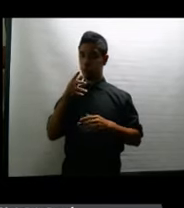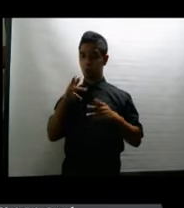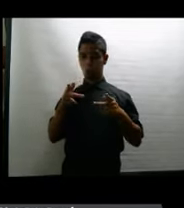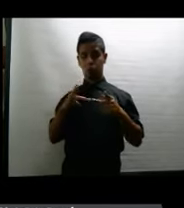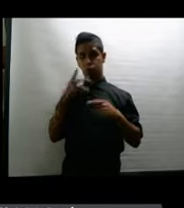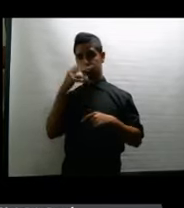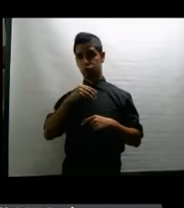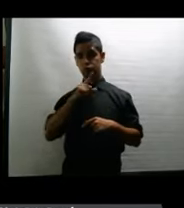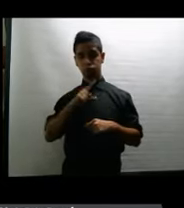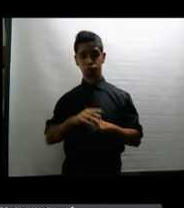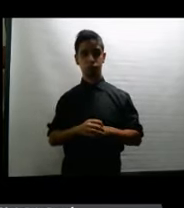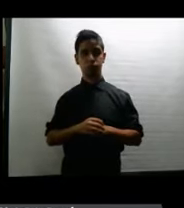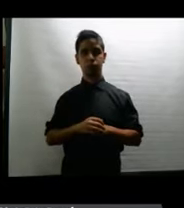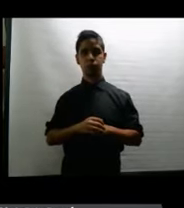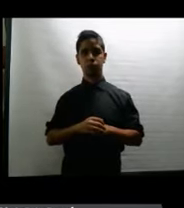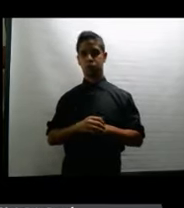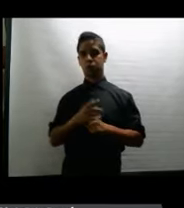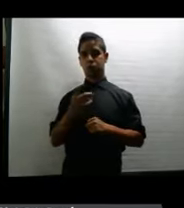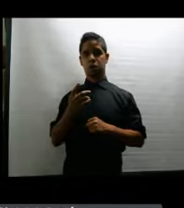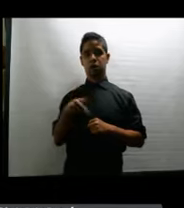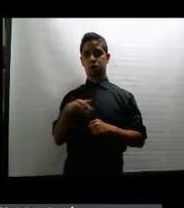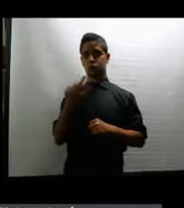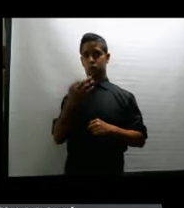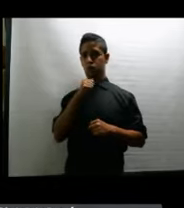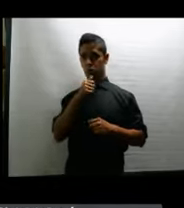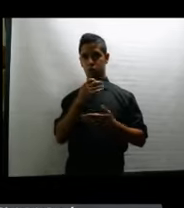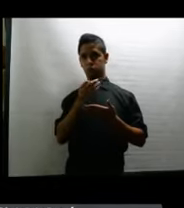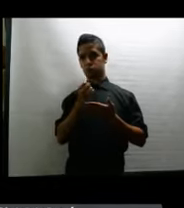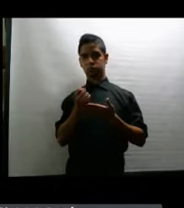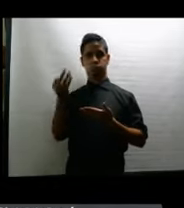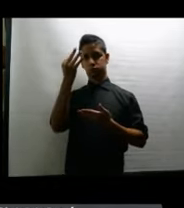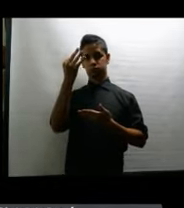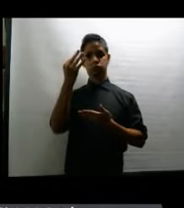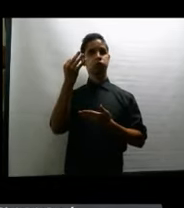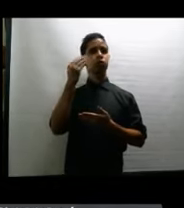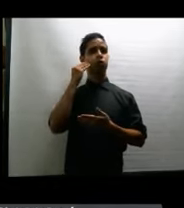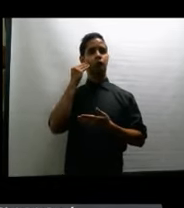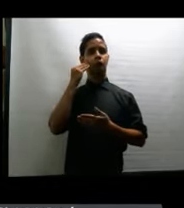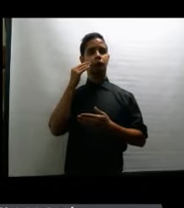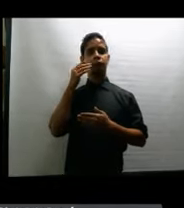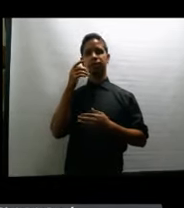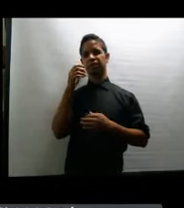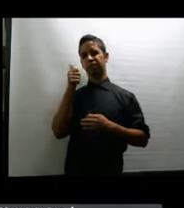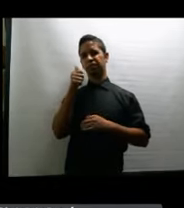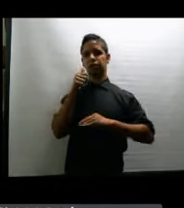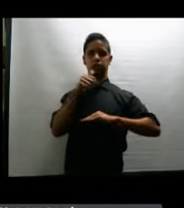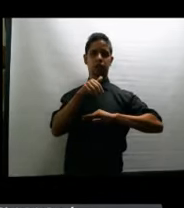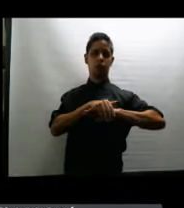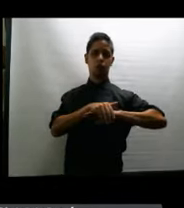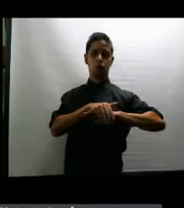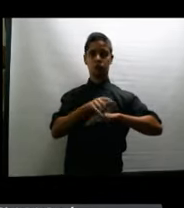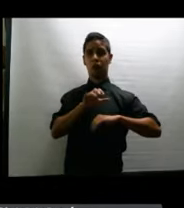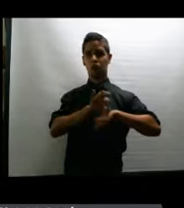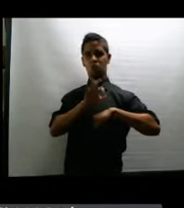El viernes de arriba. Okay. A las 10 de la noche. Las puertas abren a las 9:30, entiendo